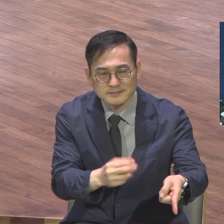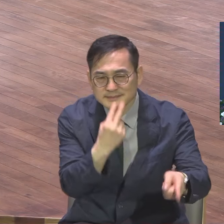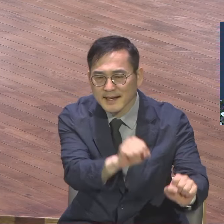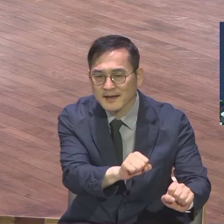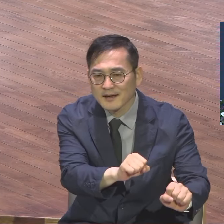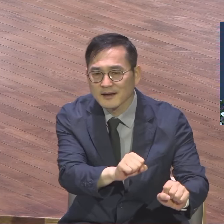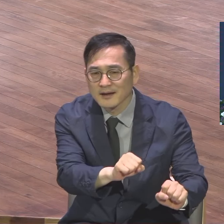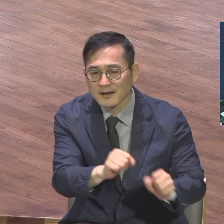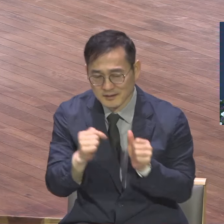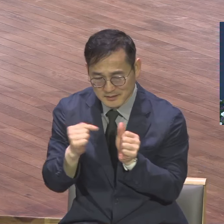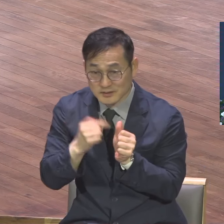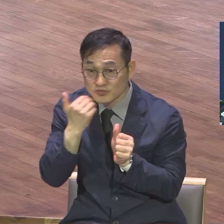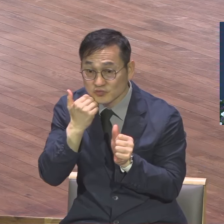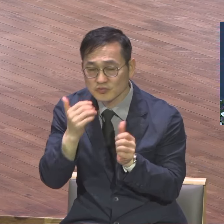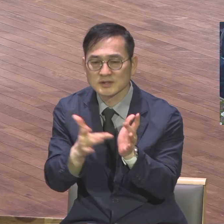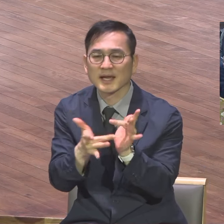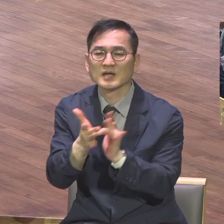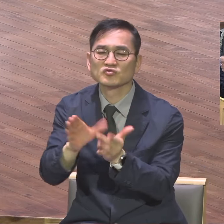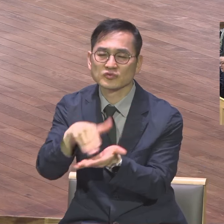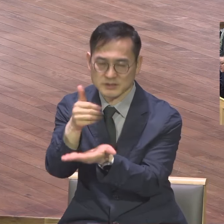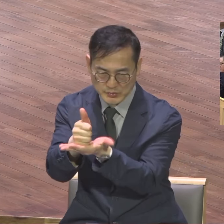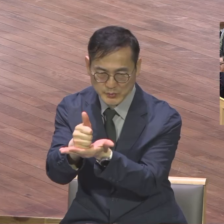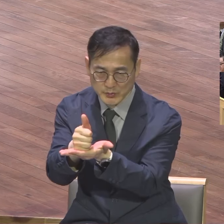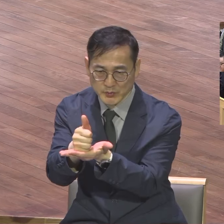바로 예수 그리스도였습니다.